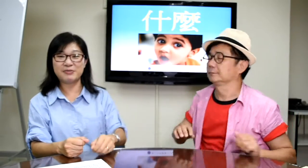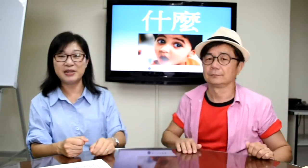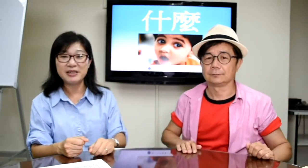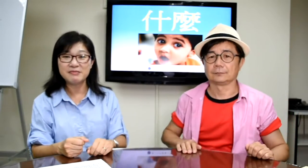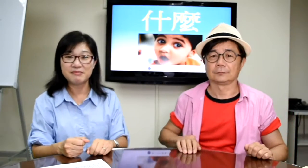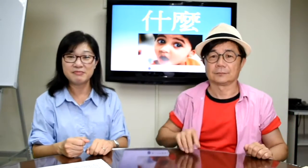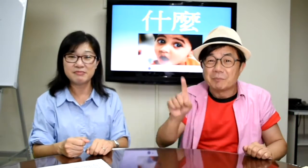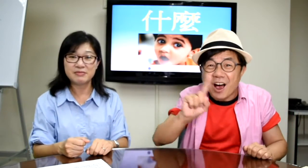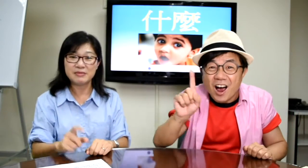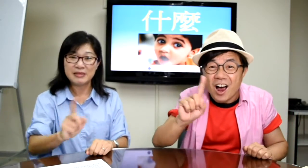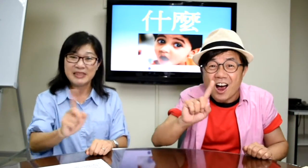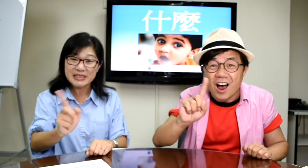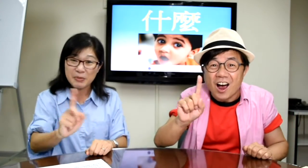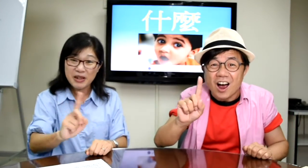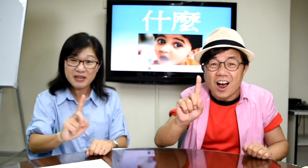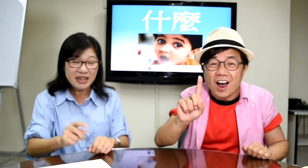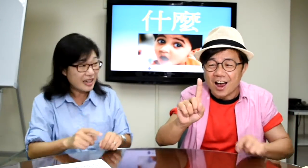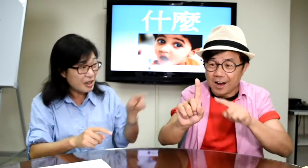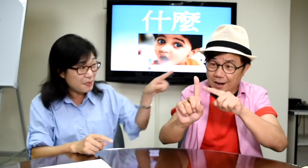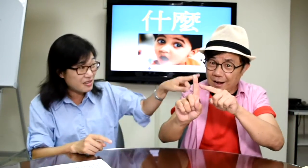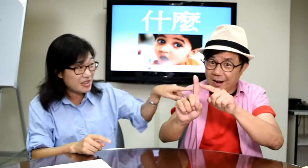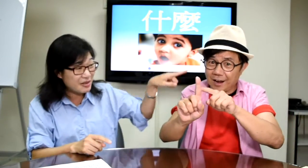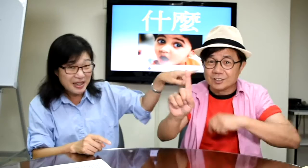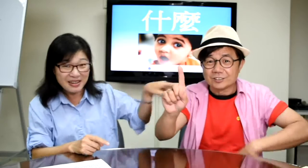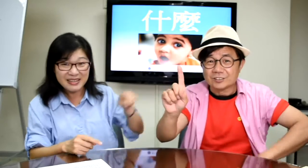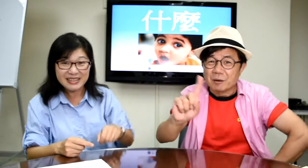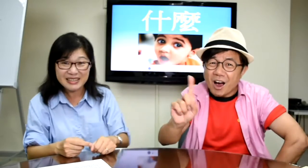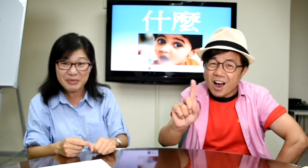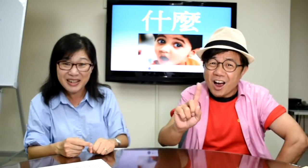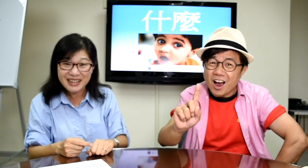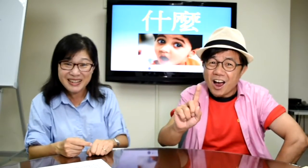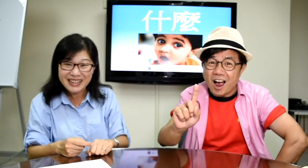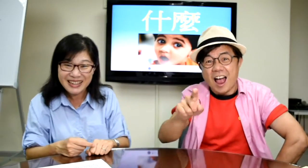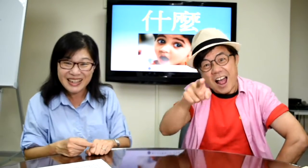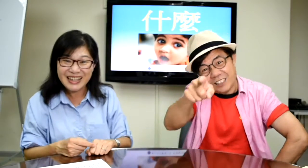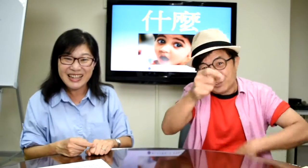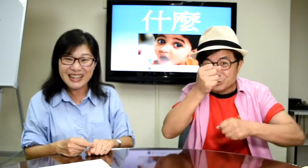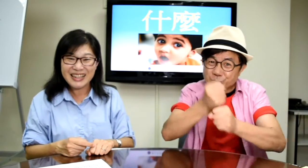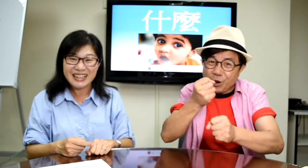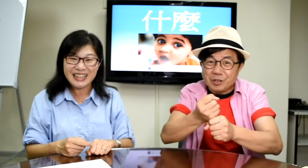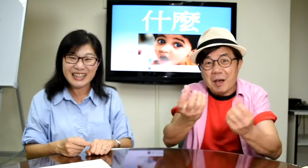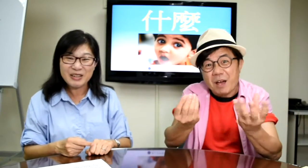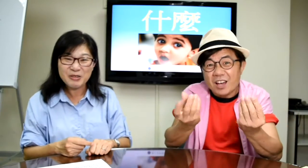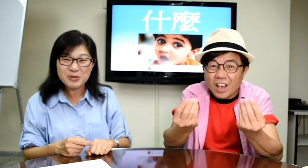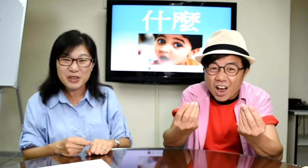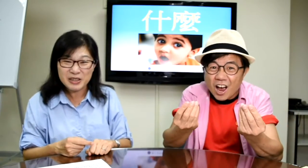么？什么？看到表情了没有？什么？你的工作没